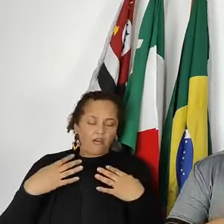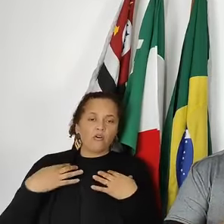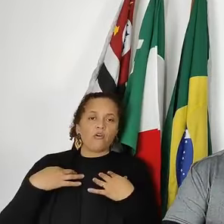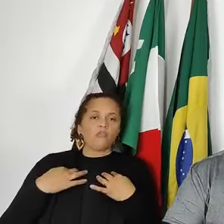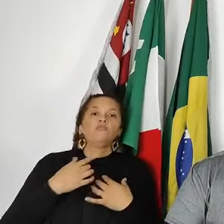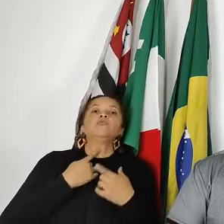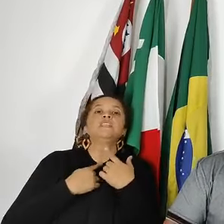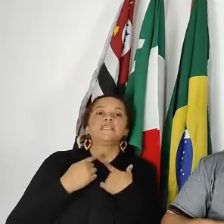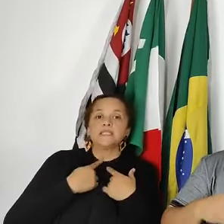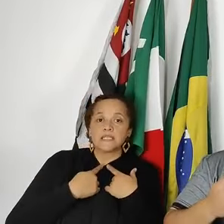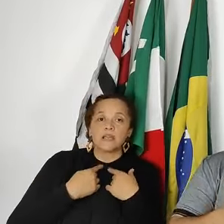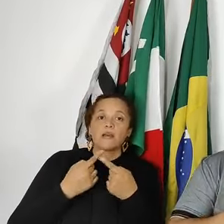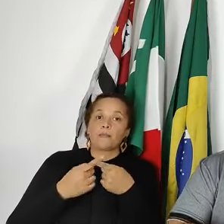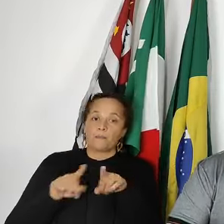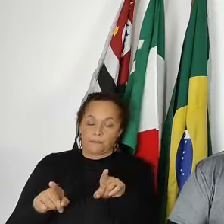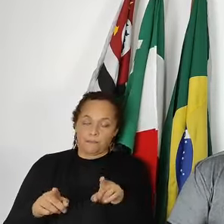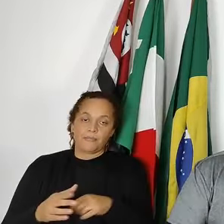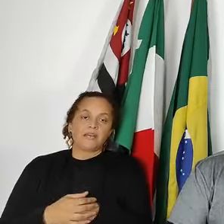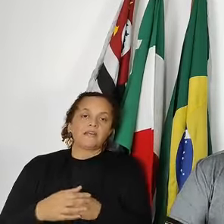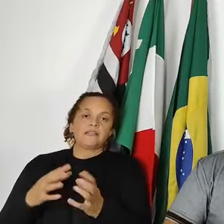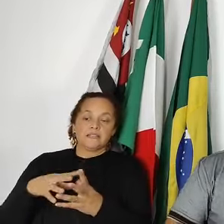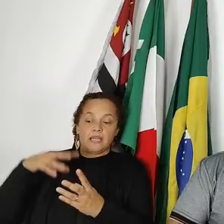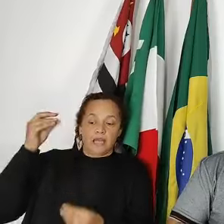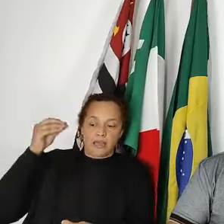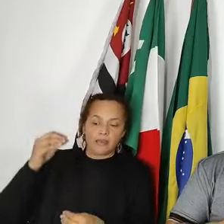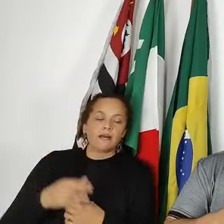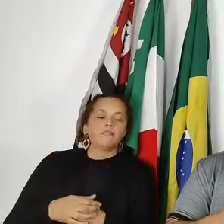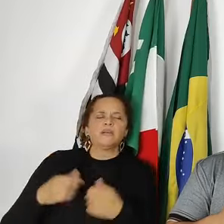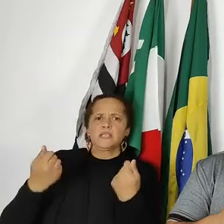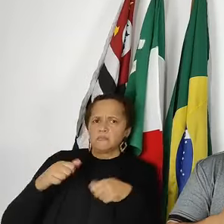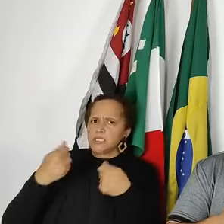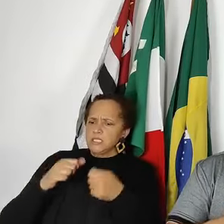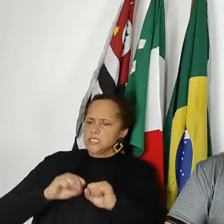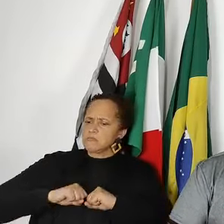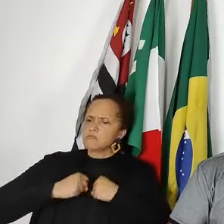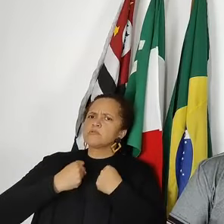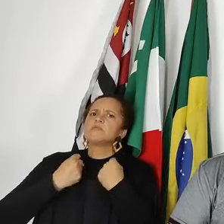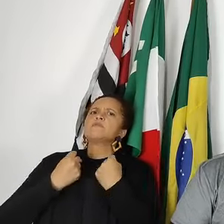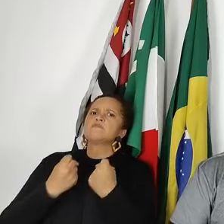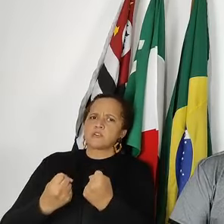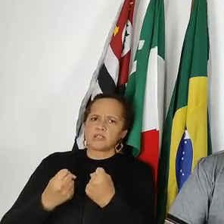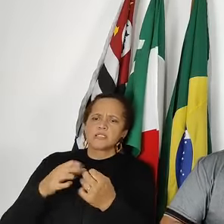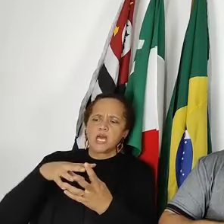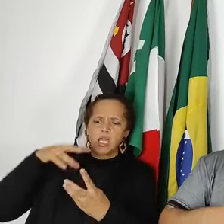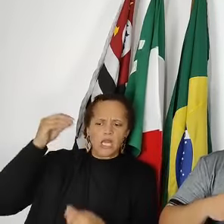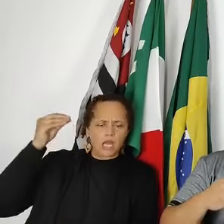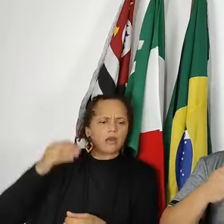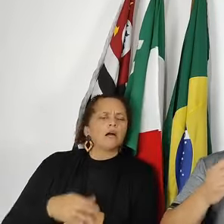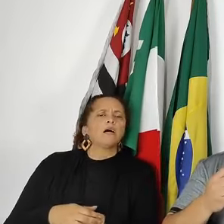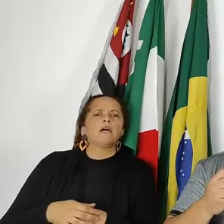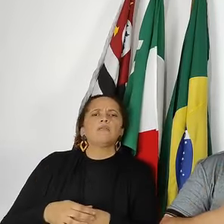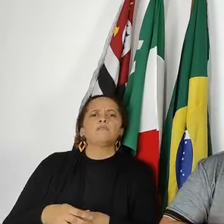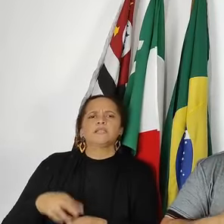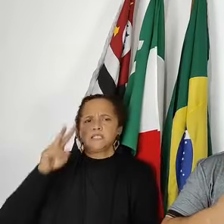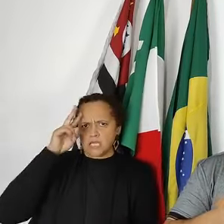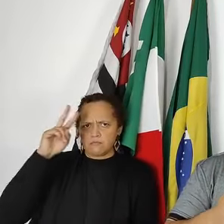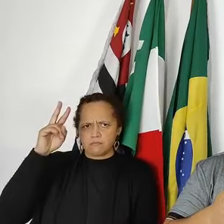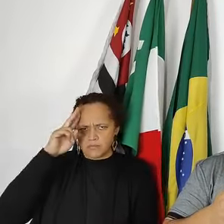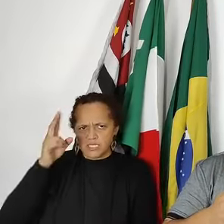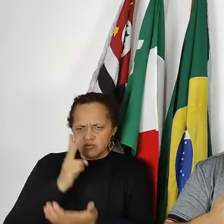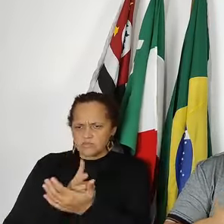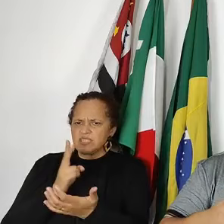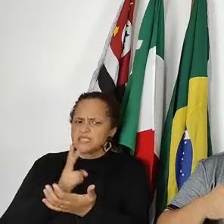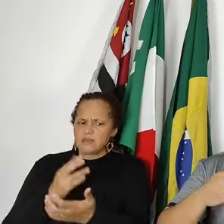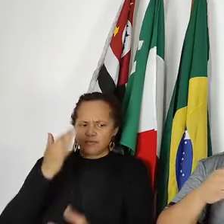os conselhos e toda a altivez que se levanta contra o conhecimento de Deus, levando cativo